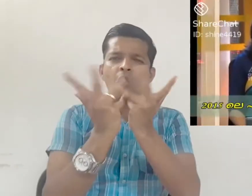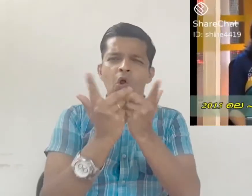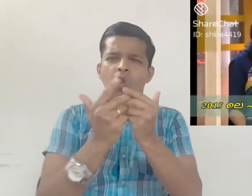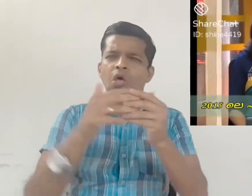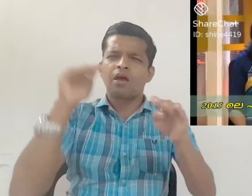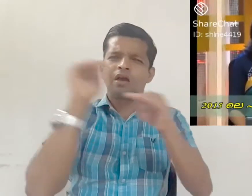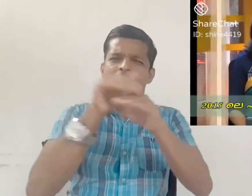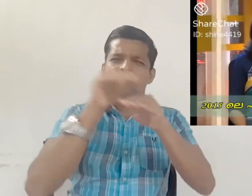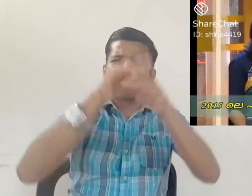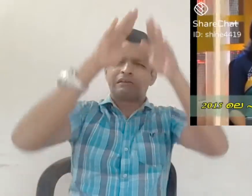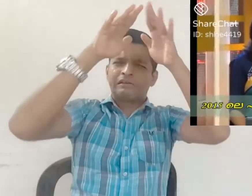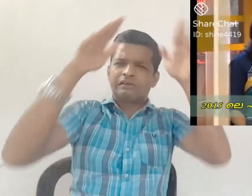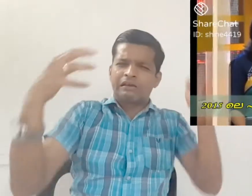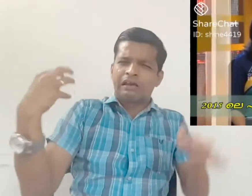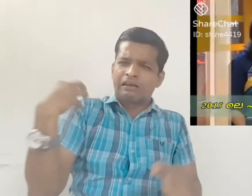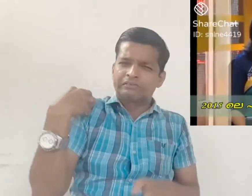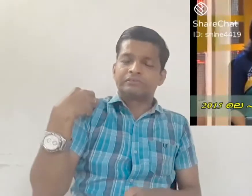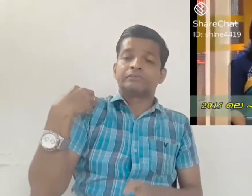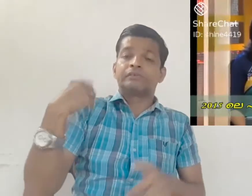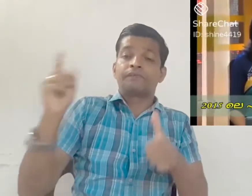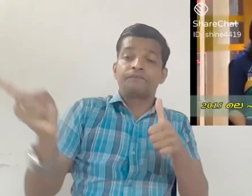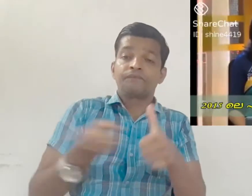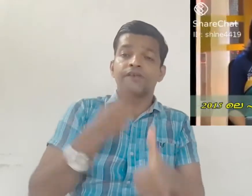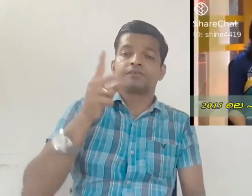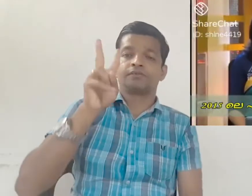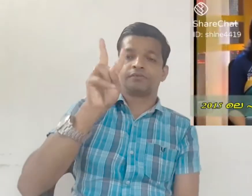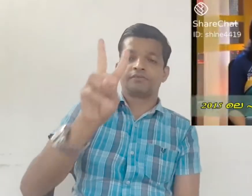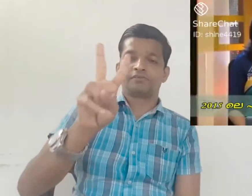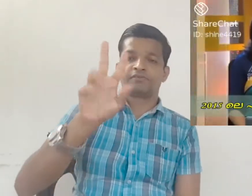പഴക്കമുള്ള സ്കൂൾ കെട്ടിടങ്ങൾ ഏത് നിമിഷവും നിലം പൊത്തുന്ന അവസ്ഥയിലാണ്.